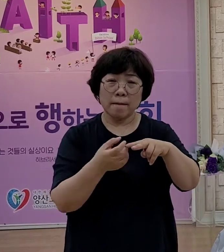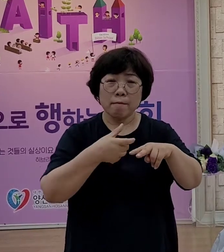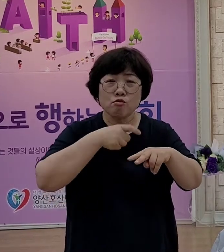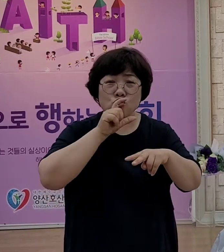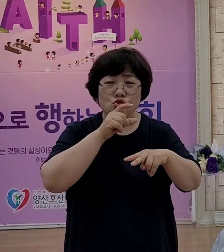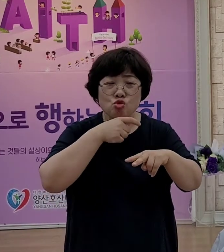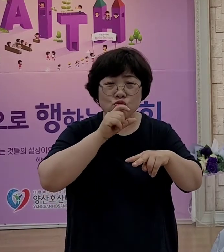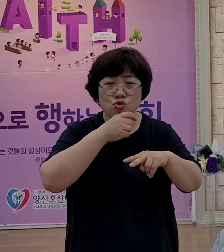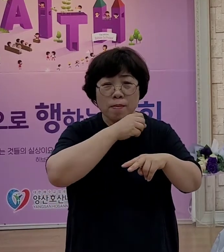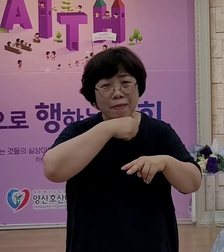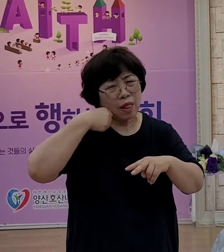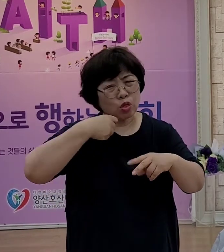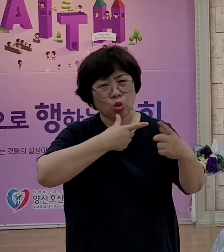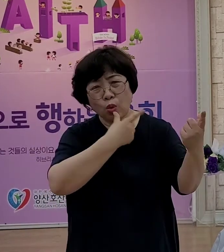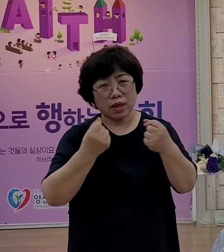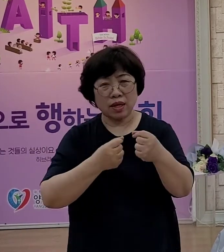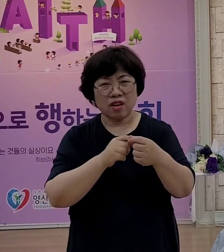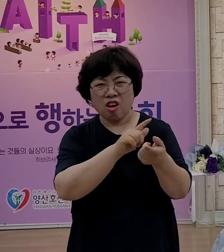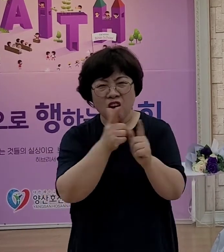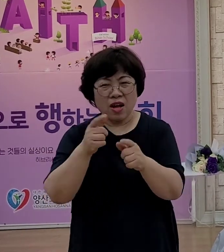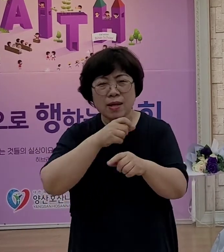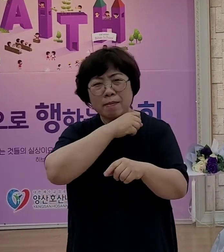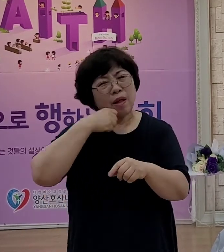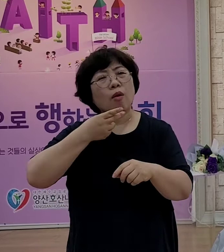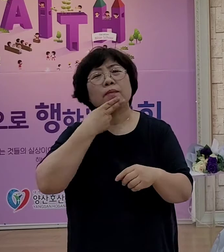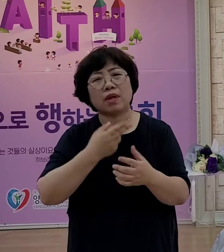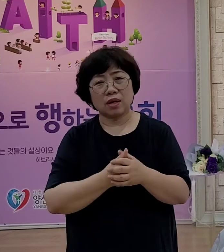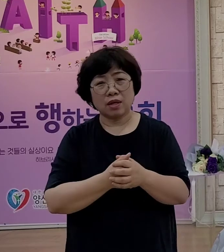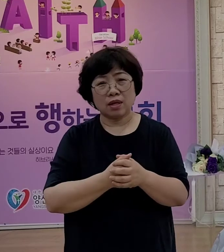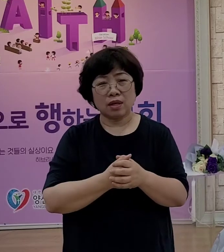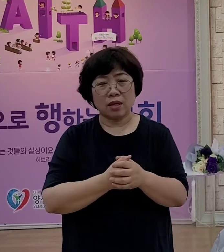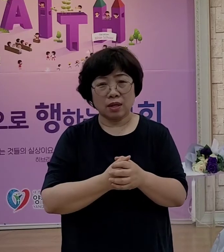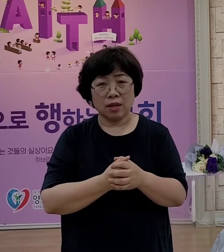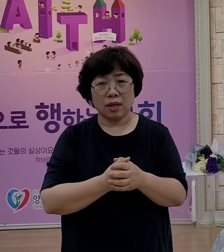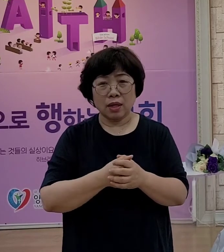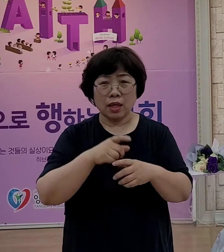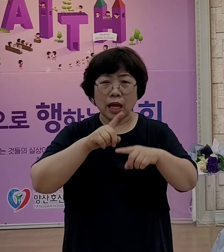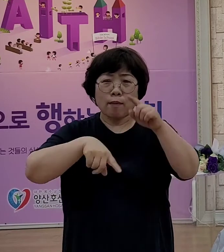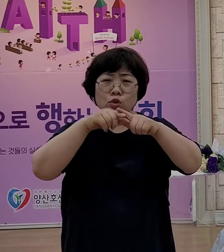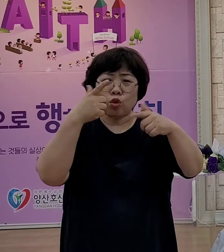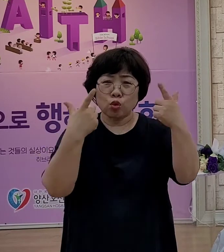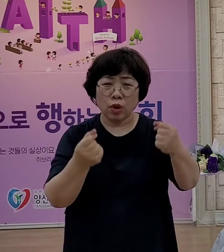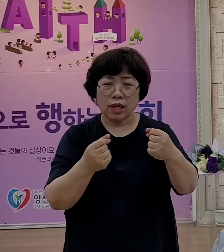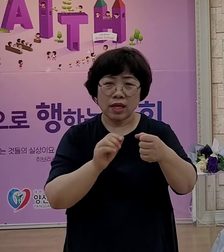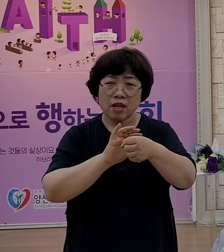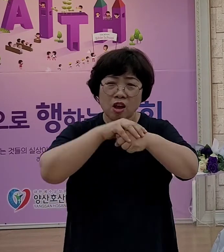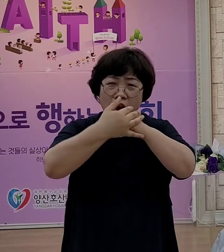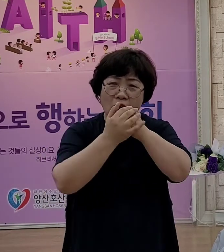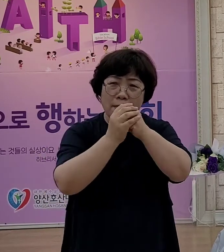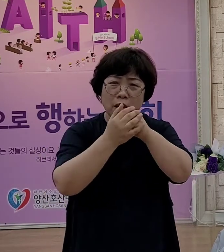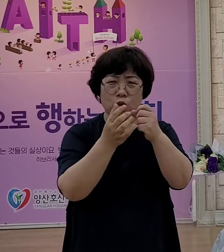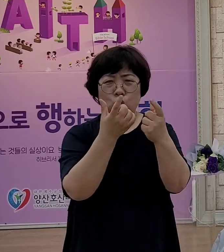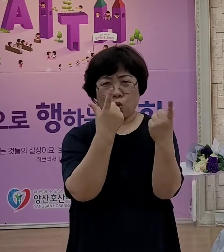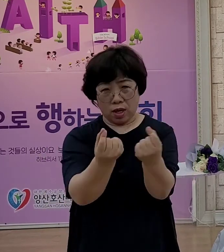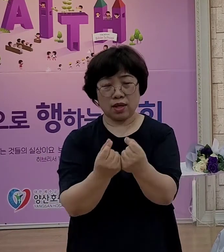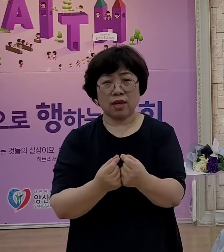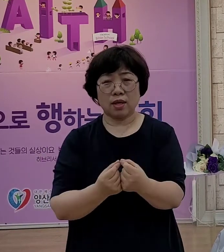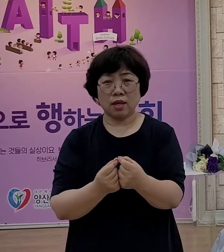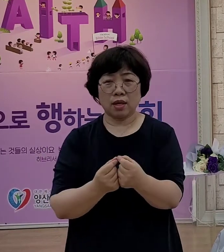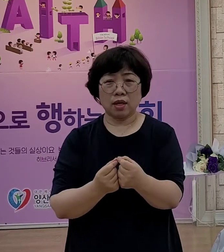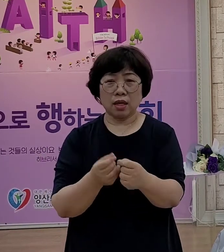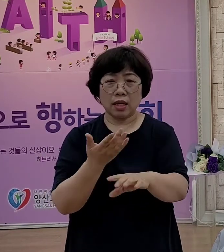가지 물을 낸다. 그렇죠. 나무도 한 가지 열매를